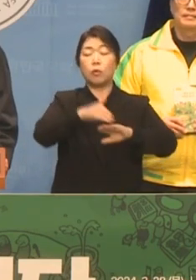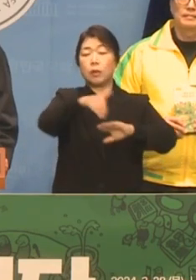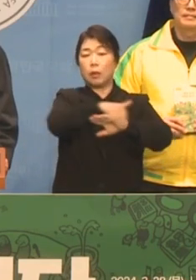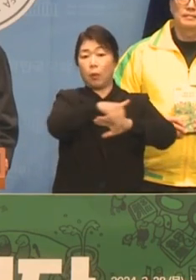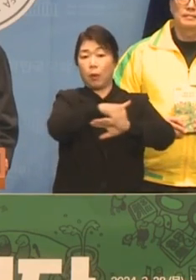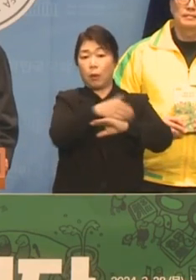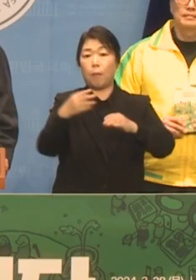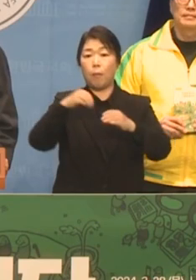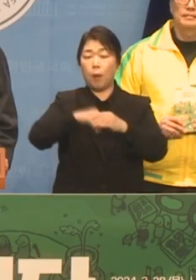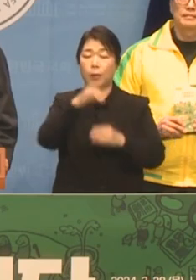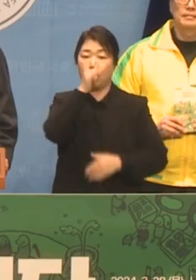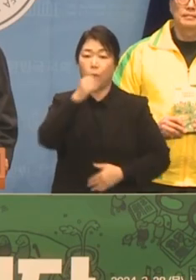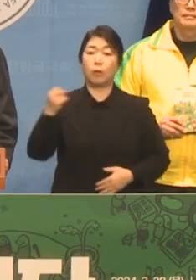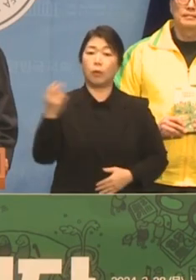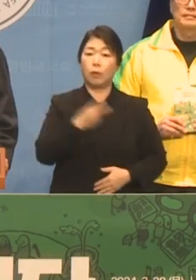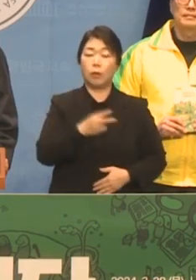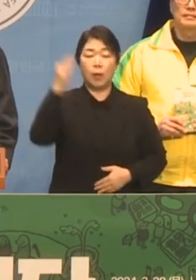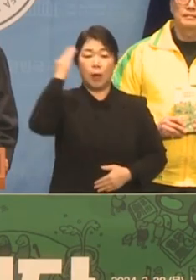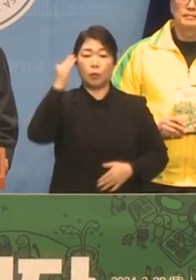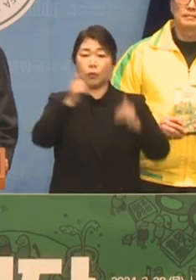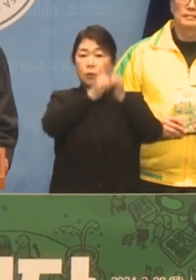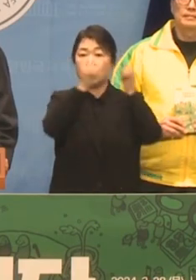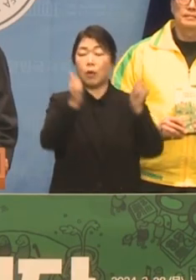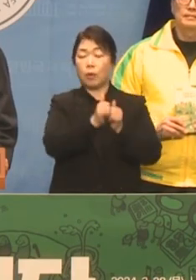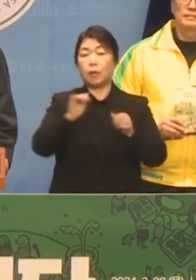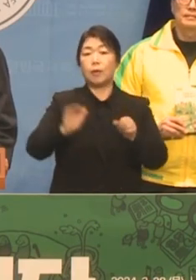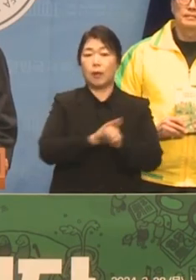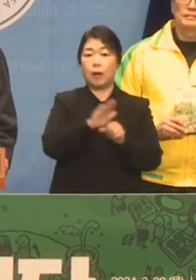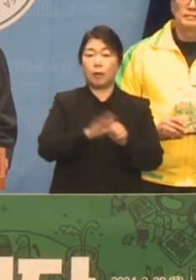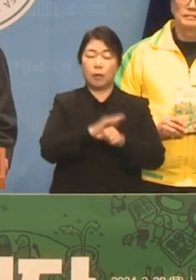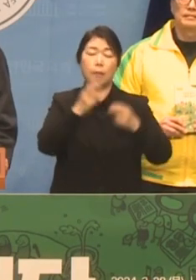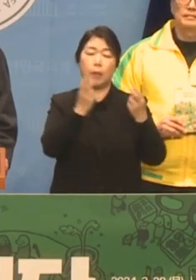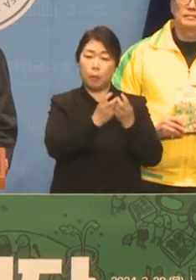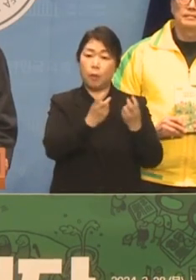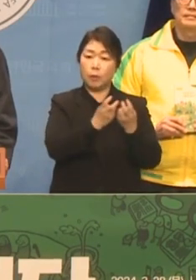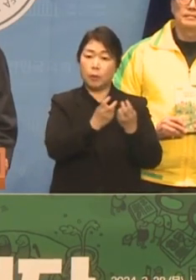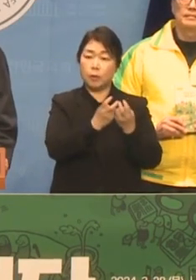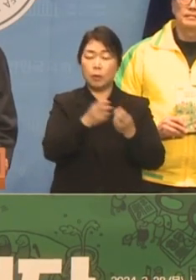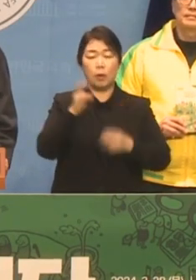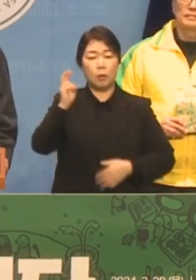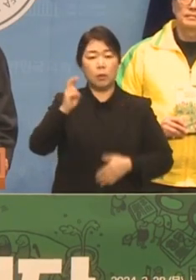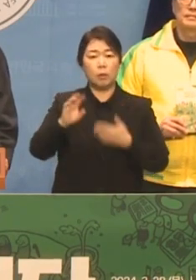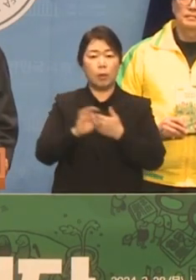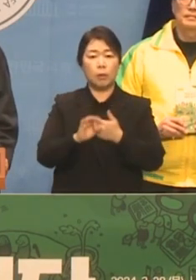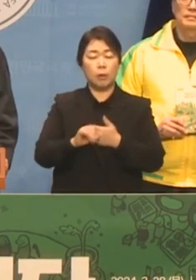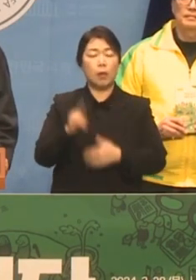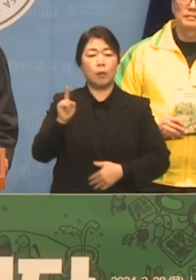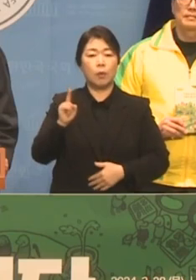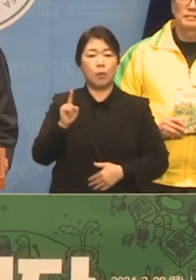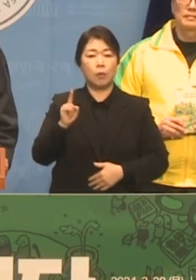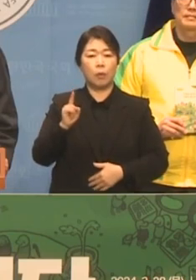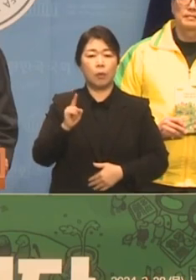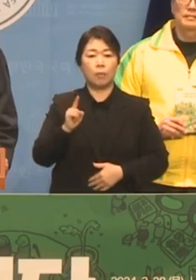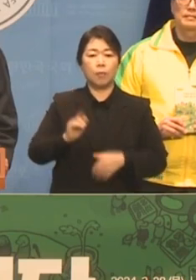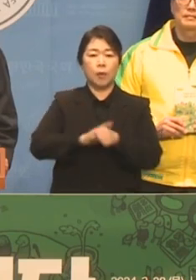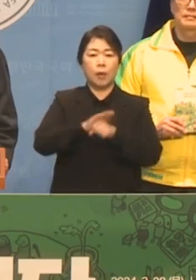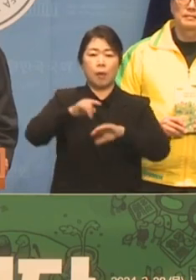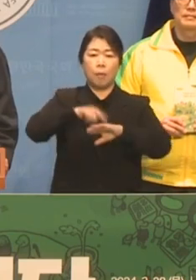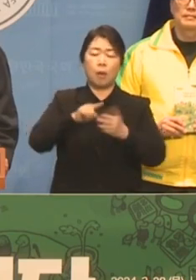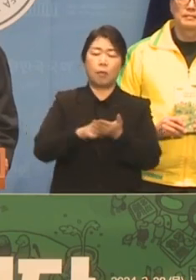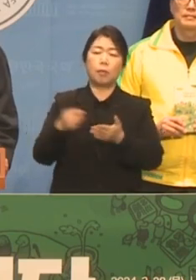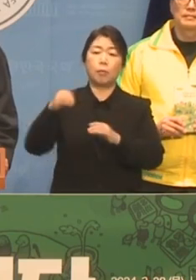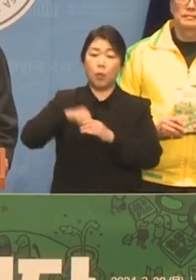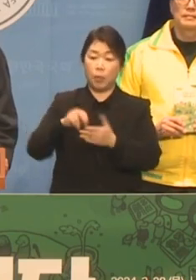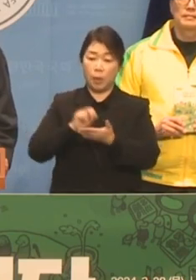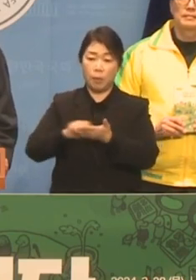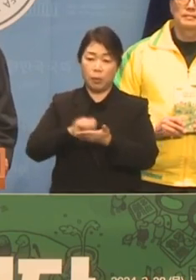아니고요 동시에 한국 사회를 사랑하는 하나의 방식으로 어쩌면 하나의 연애 편지라고 생각해 주셔도 좋을